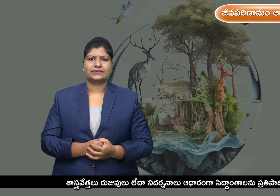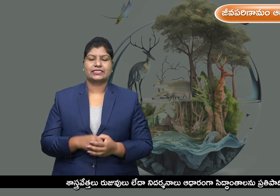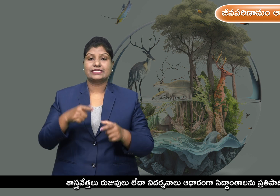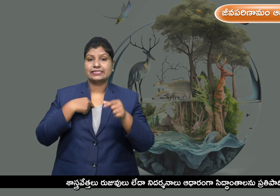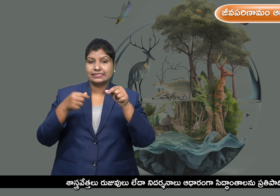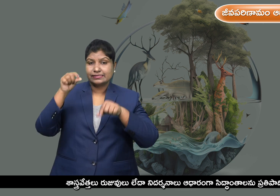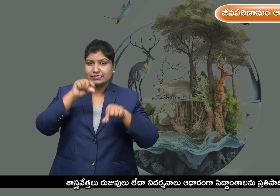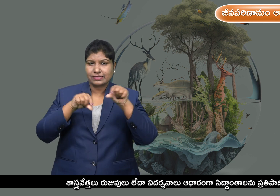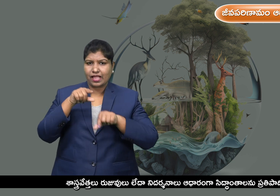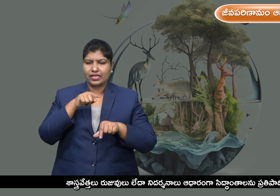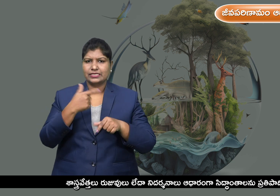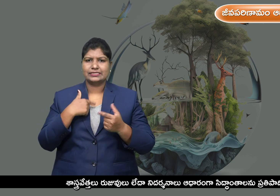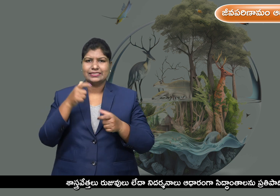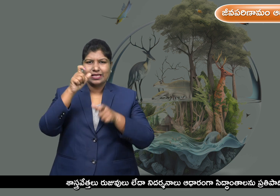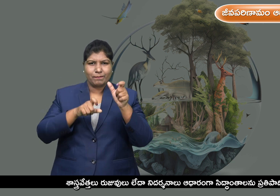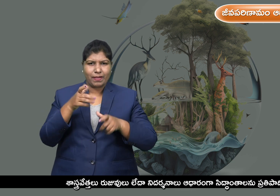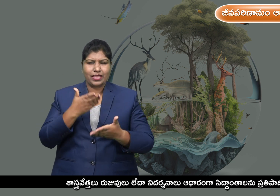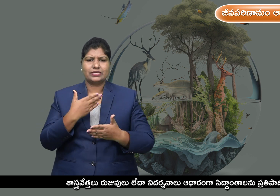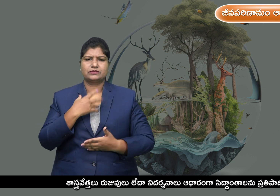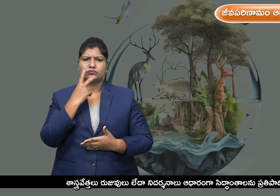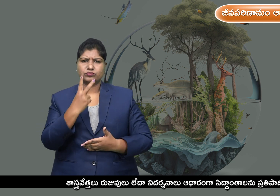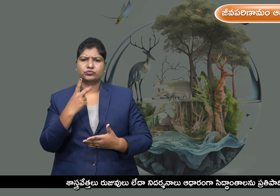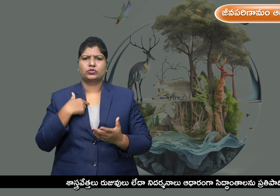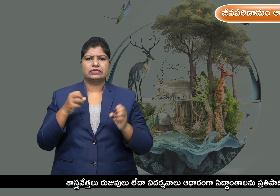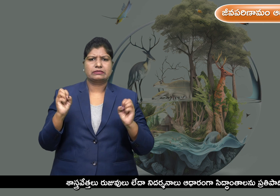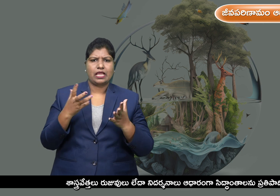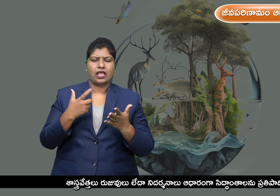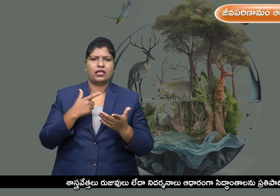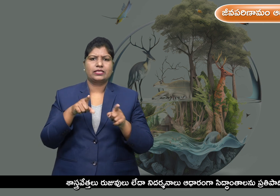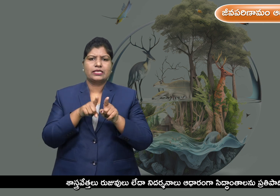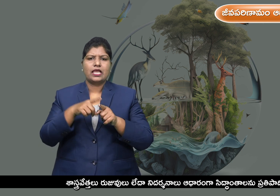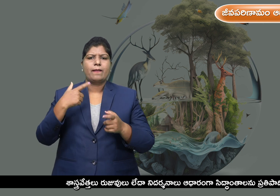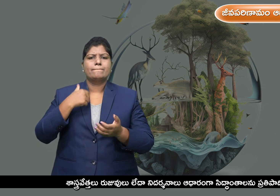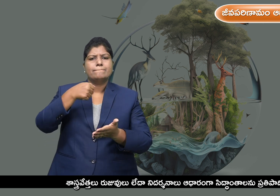శాస్త్రవేత్తలు రుజువులు లేదా నిదర్శనాలు ఆధారంగా సిద్ధాంతాలను ప్రతిపాదిస్తారు.